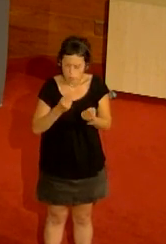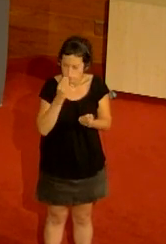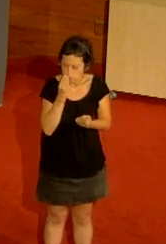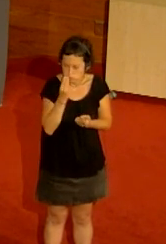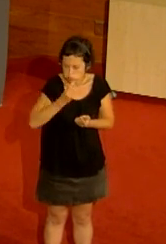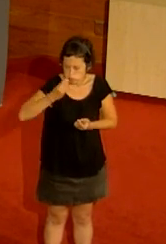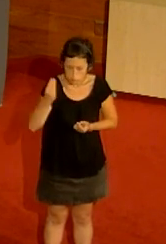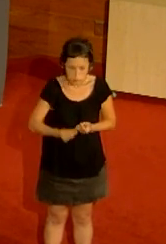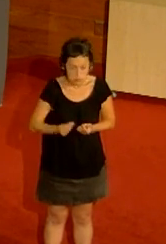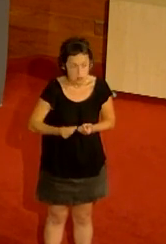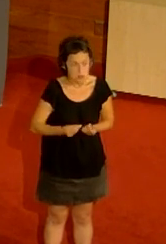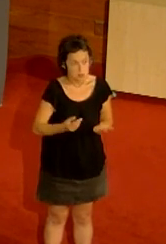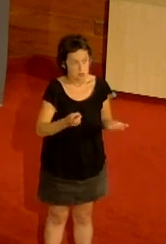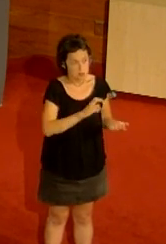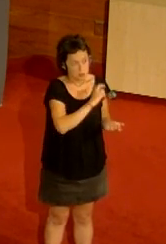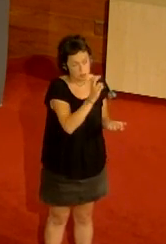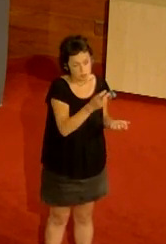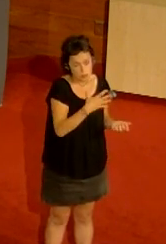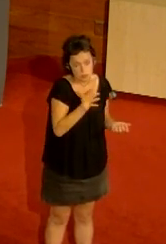algunos que pueden contribuir